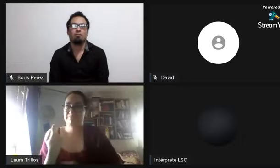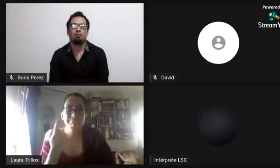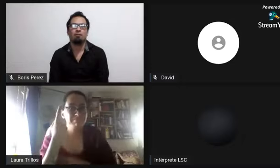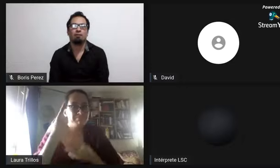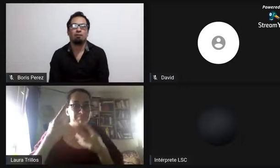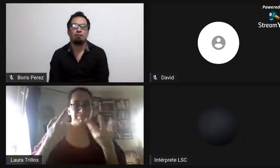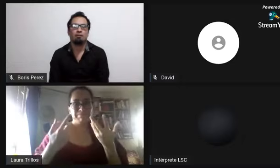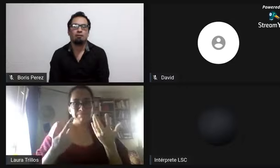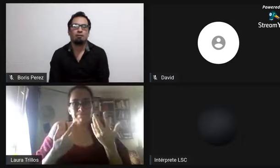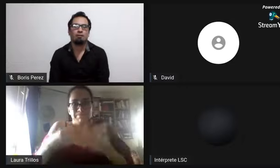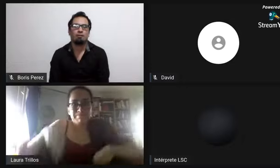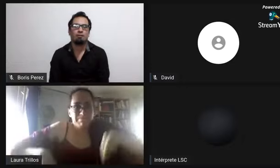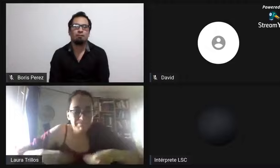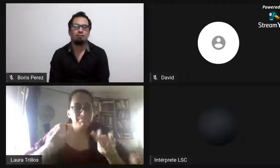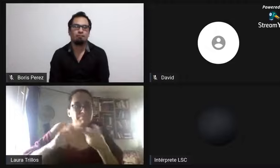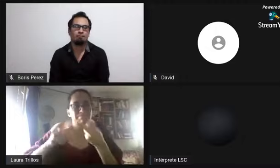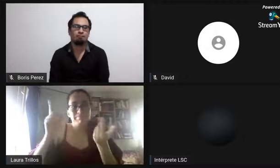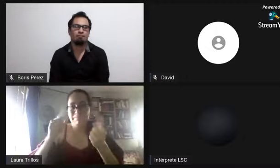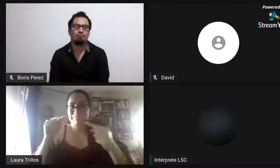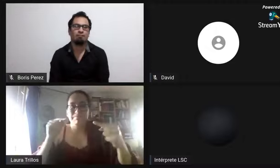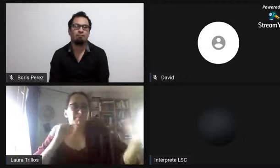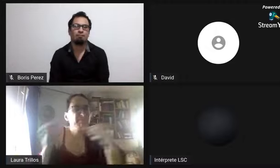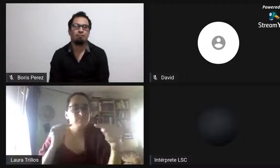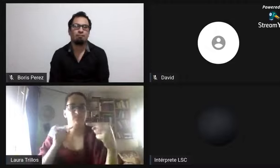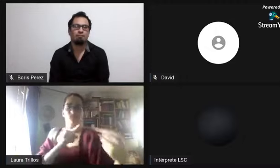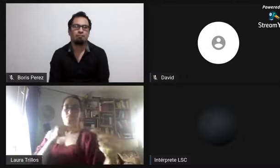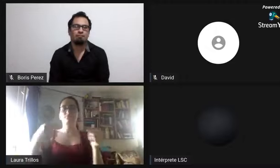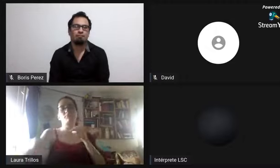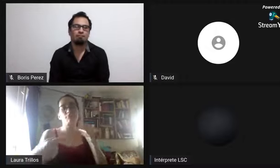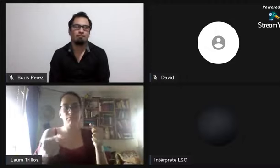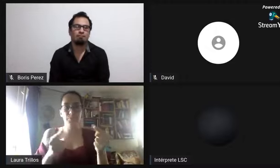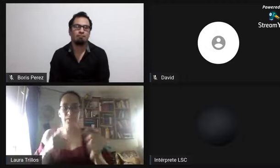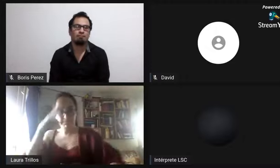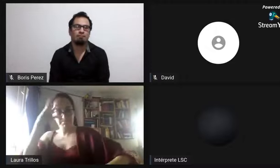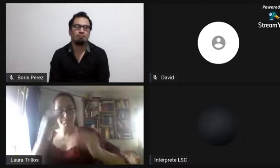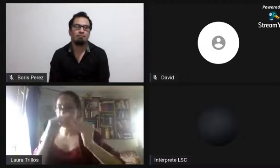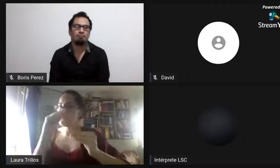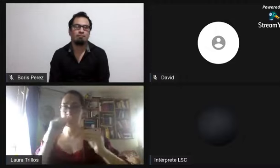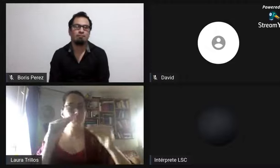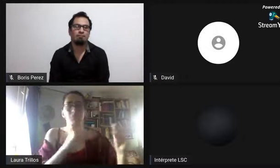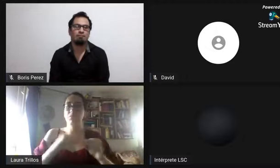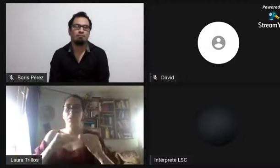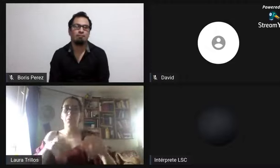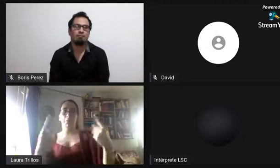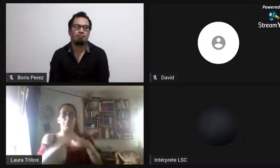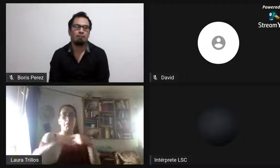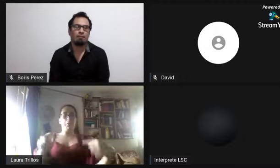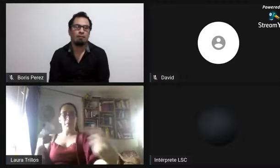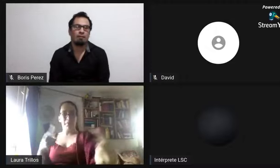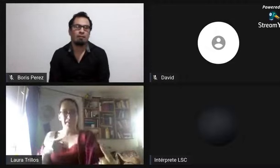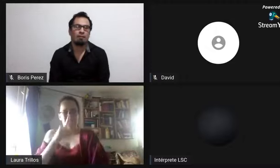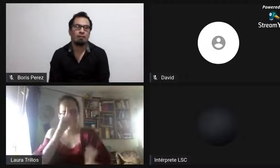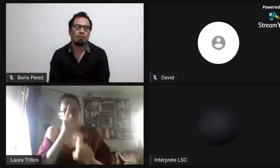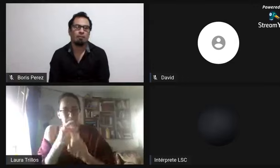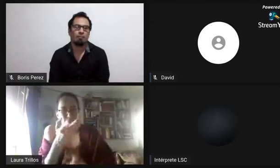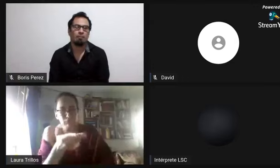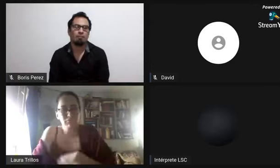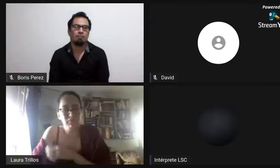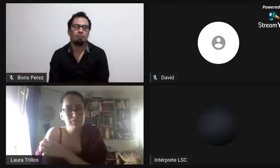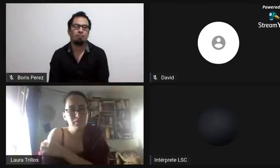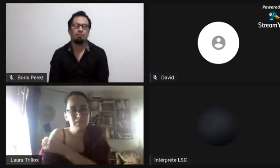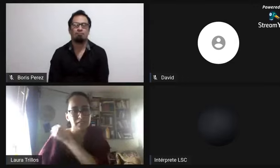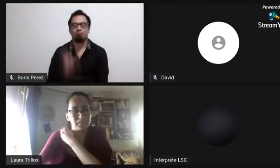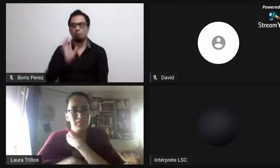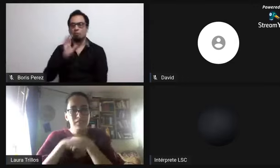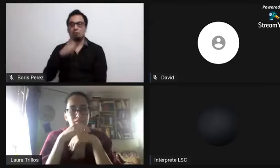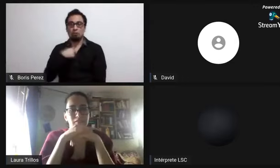filosóficas, ideológicas en Colombia desde ese momento. ¿Será que es eso lo que nos llevó a ser lo que somos actualmente como